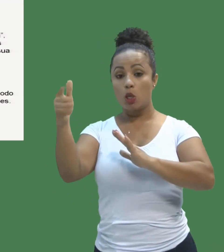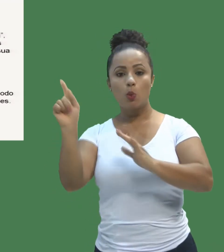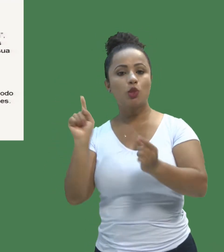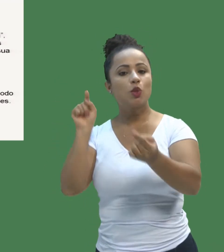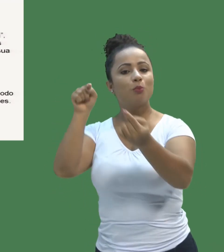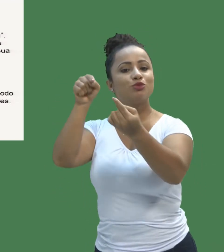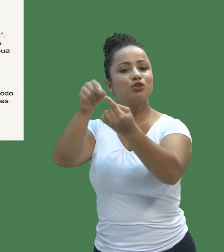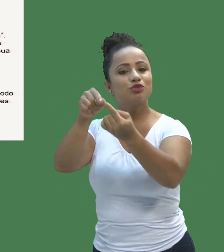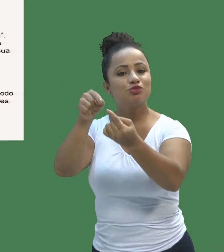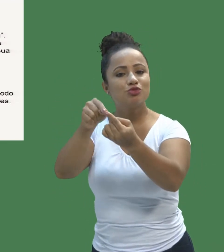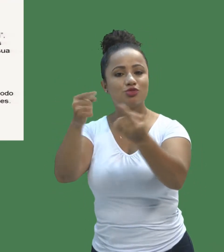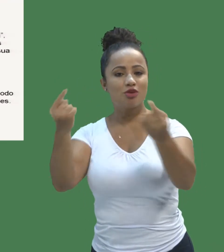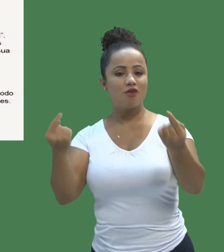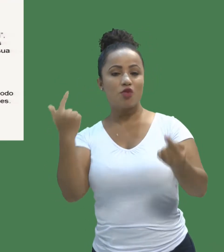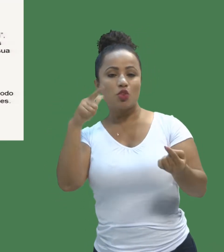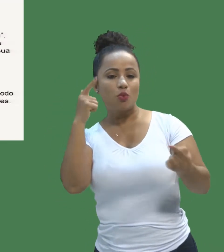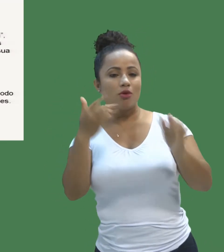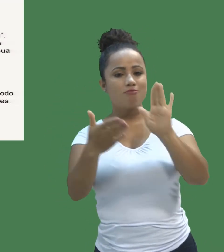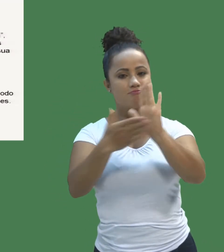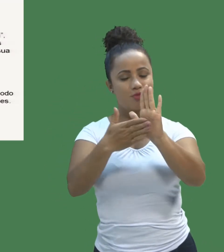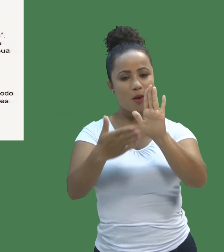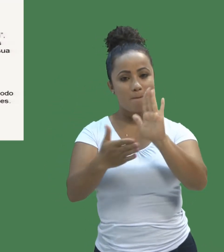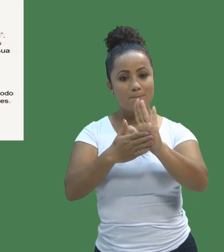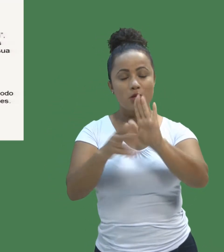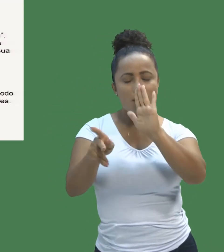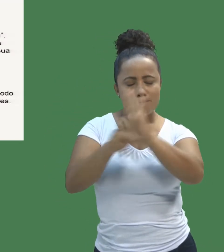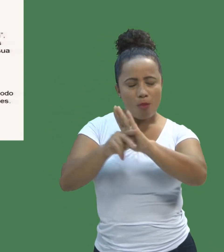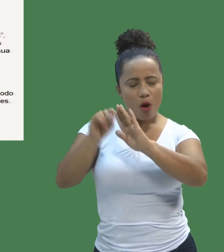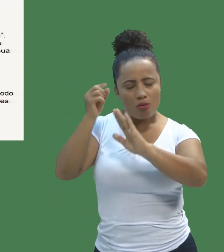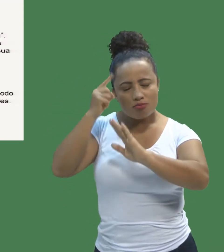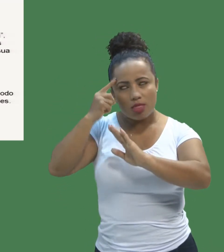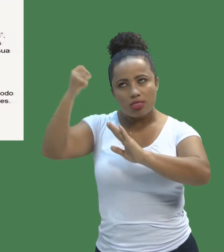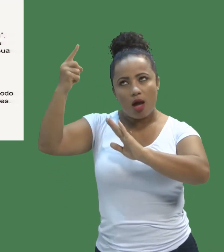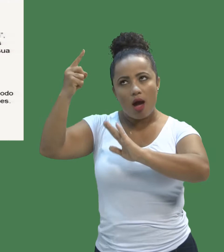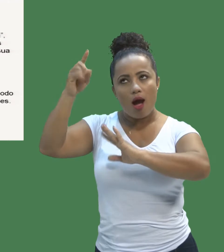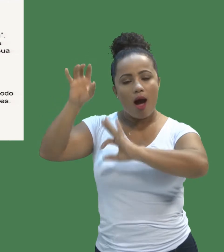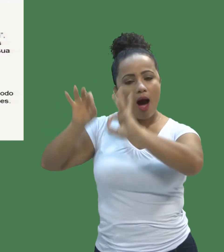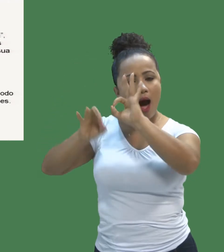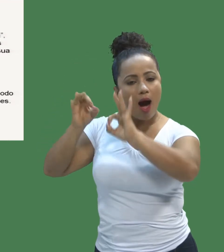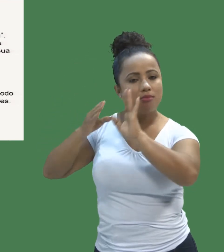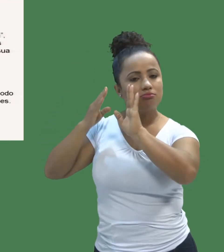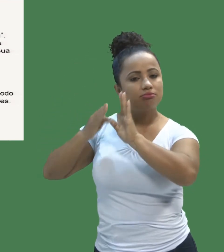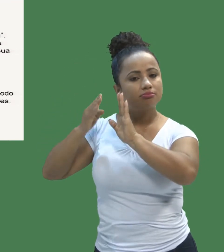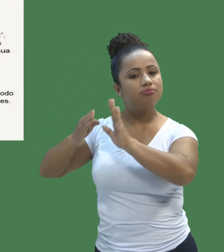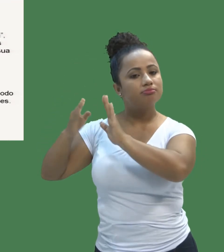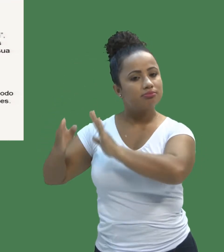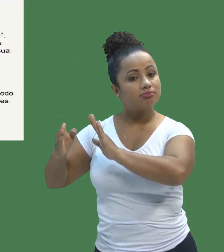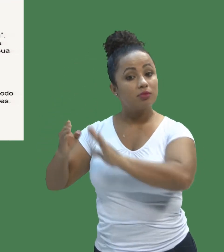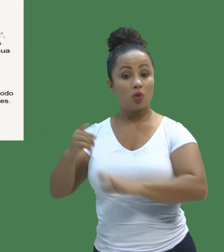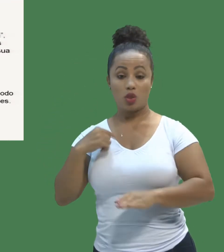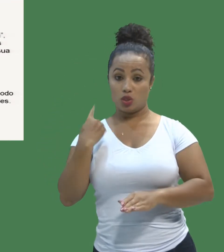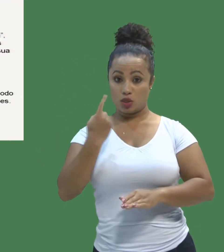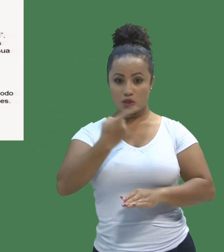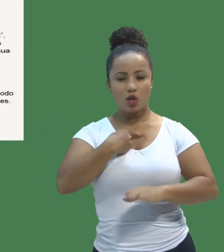um ideal concretizado na sistematização de algumas ideias.